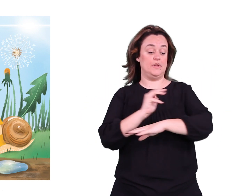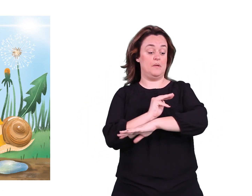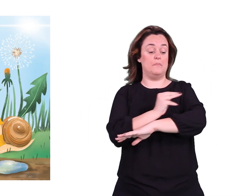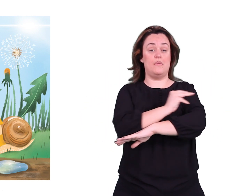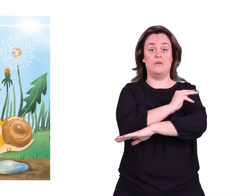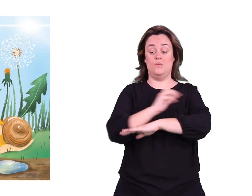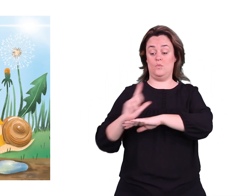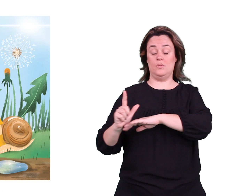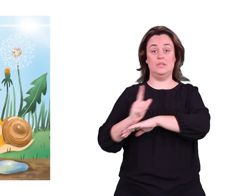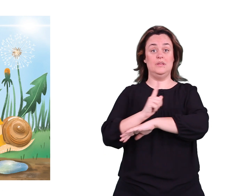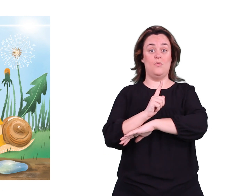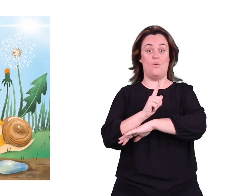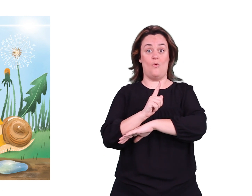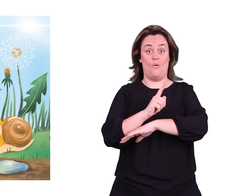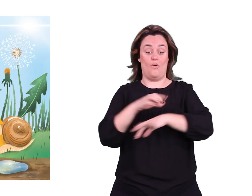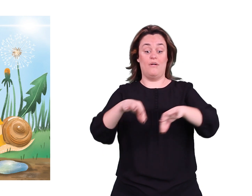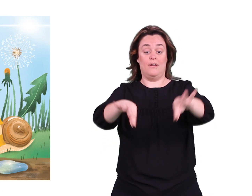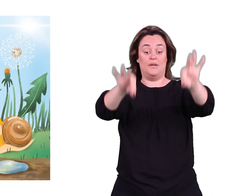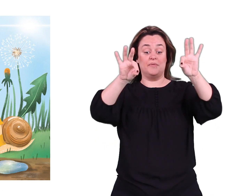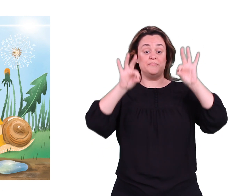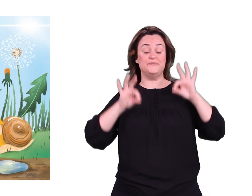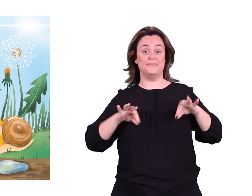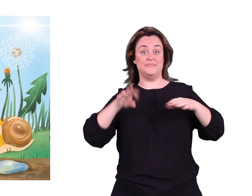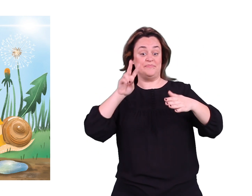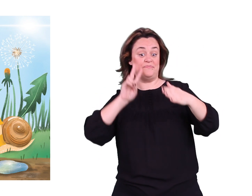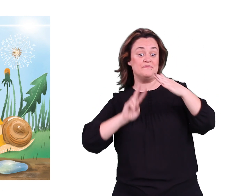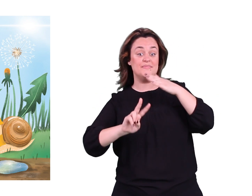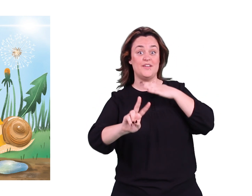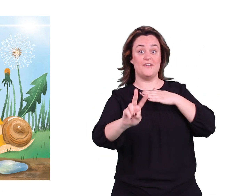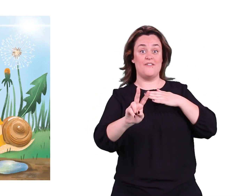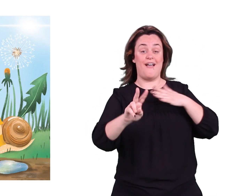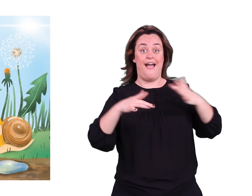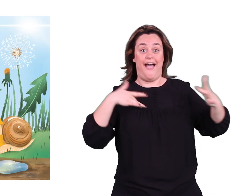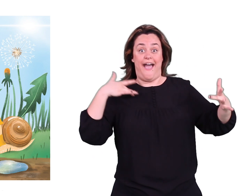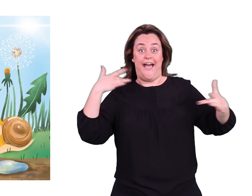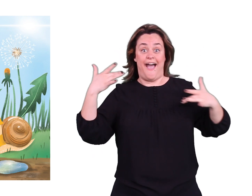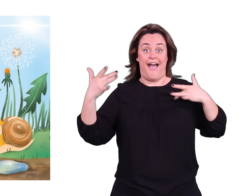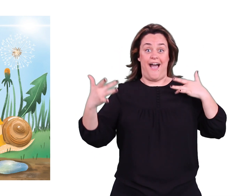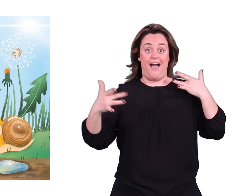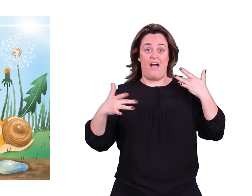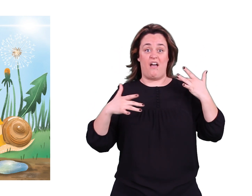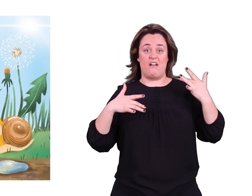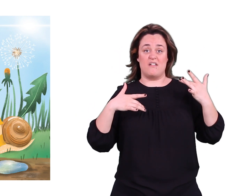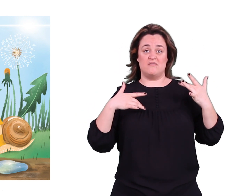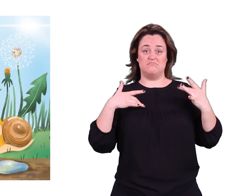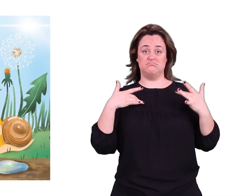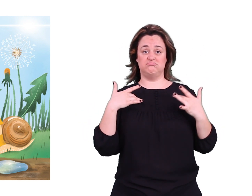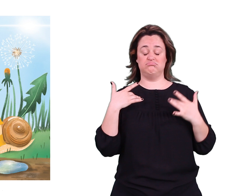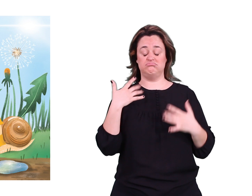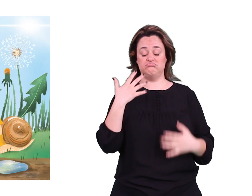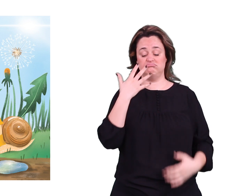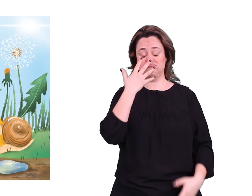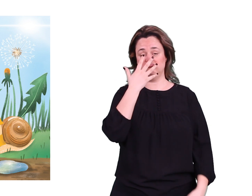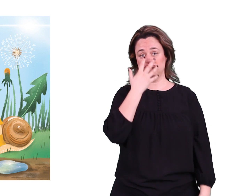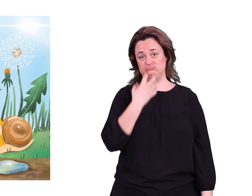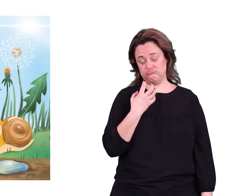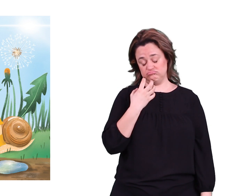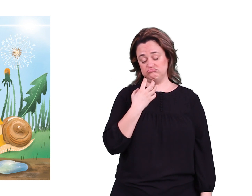Quelle déception pour Margot et Léo! Ils se réjouissaient tant du pique-nique qui